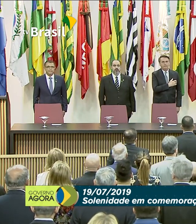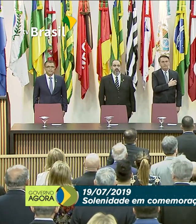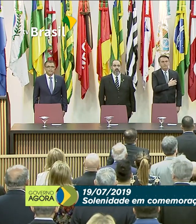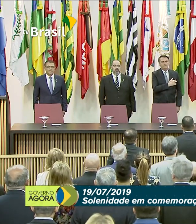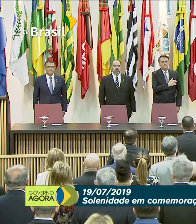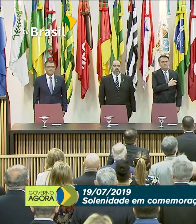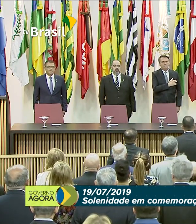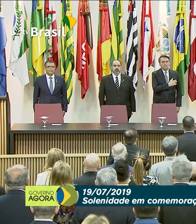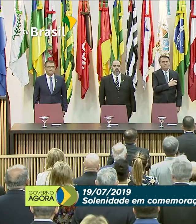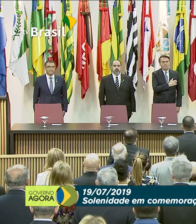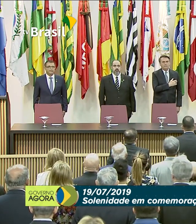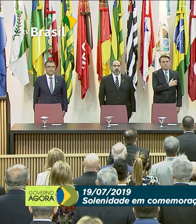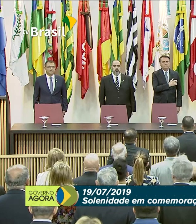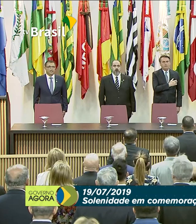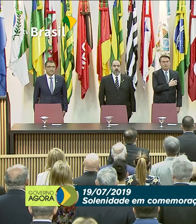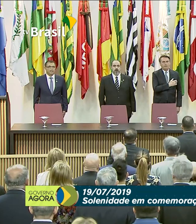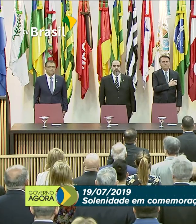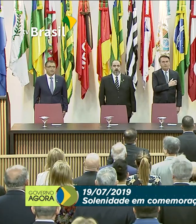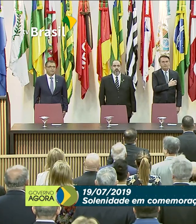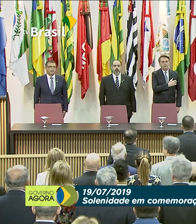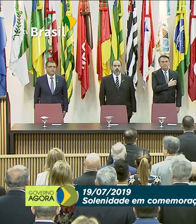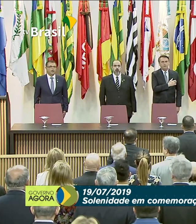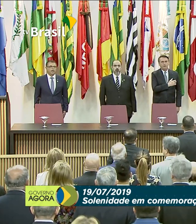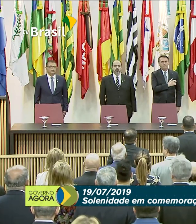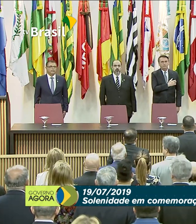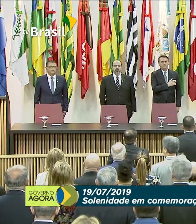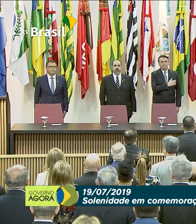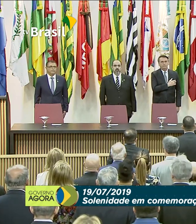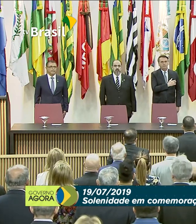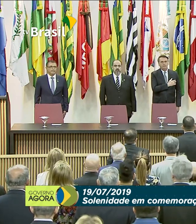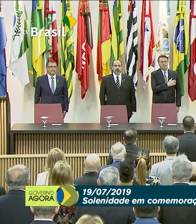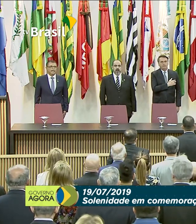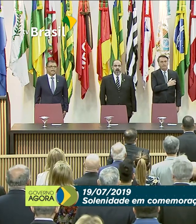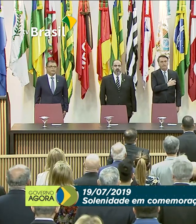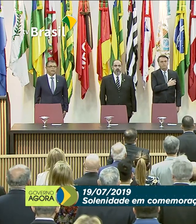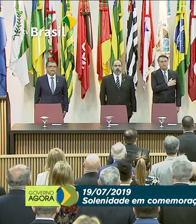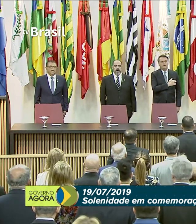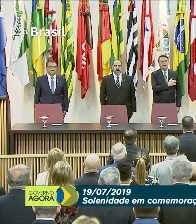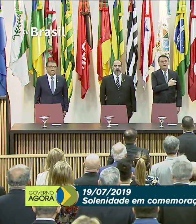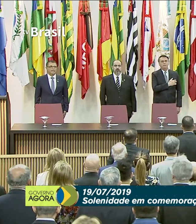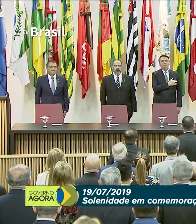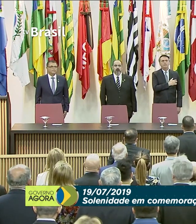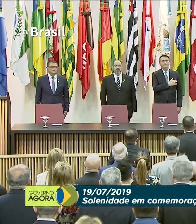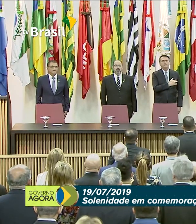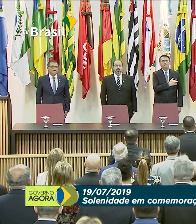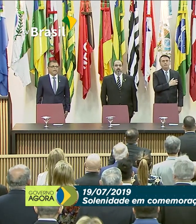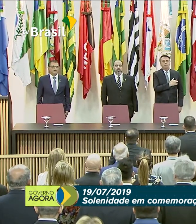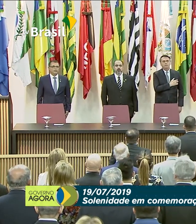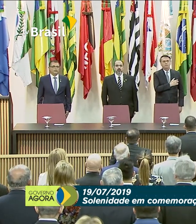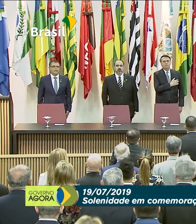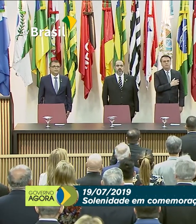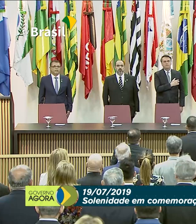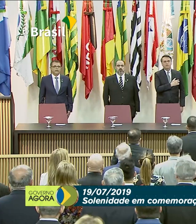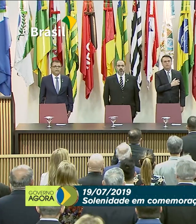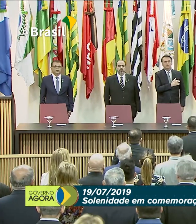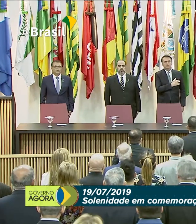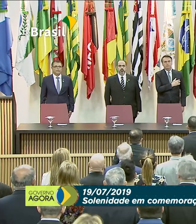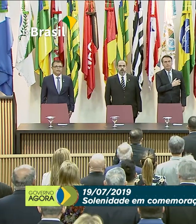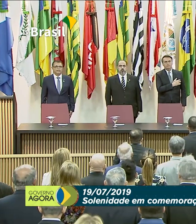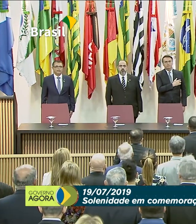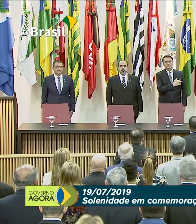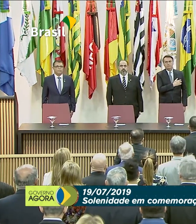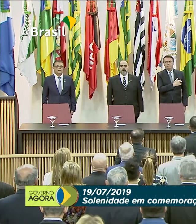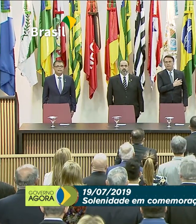luta. Ninguém te adora a própria morte, terra morada. Entre outras filas,